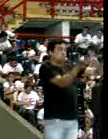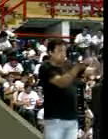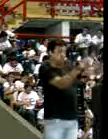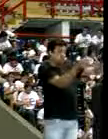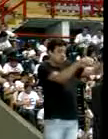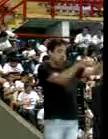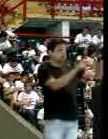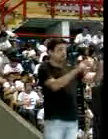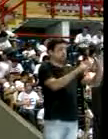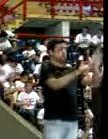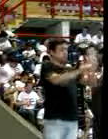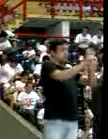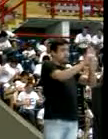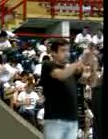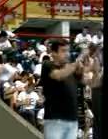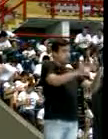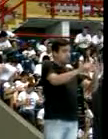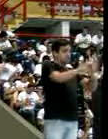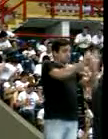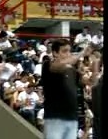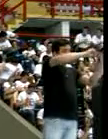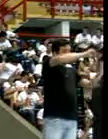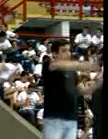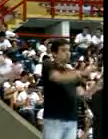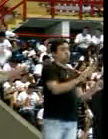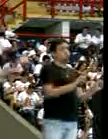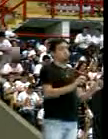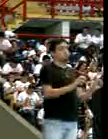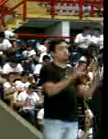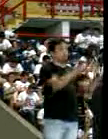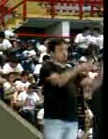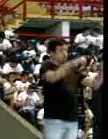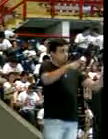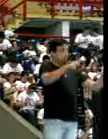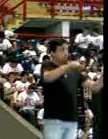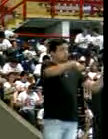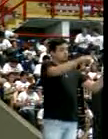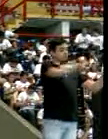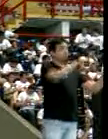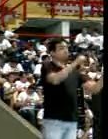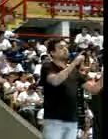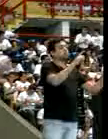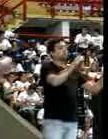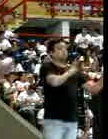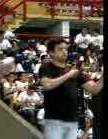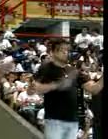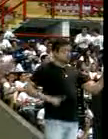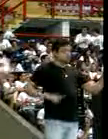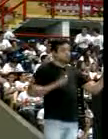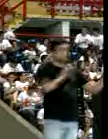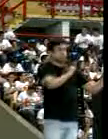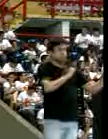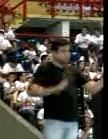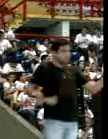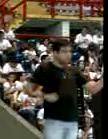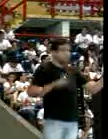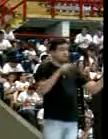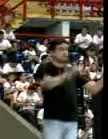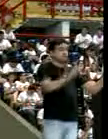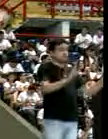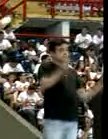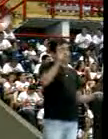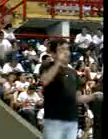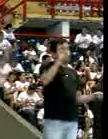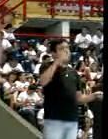Congresso mudou o projeto dela. A maioria dos deputados e senadores que